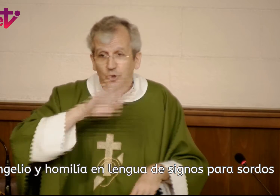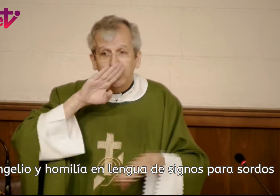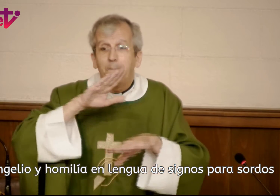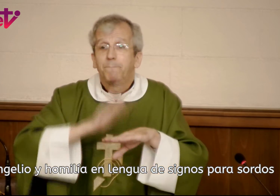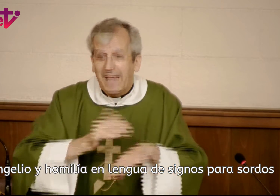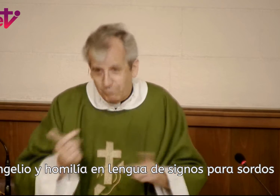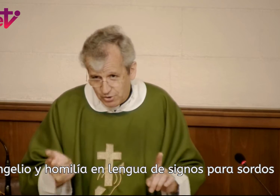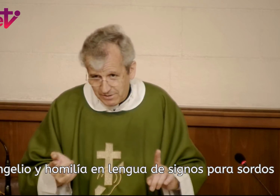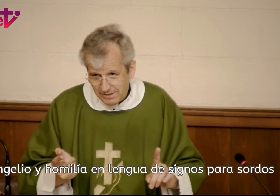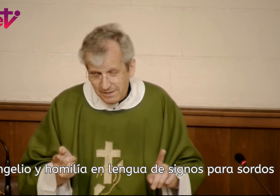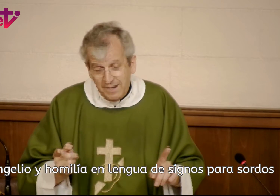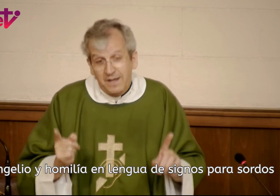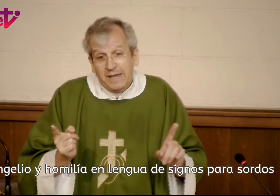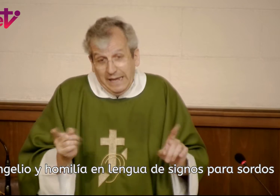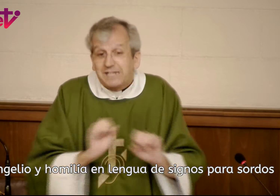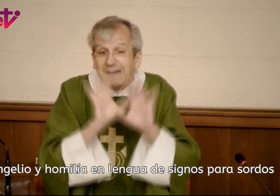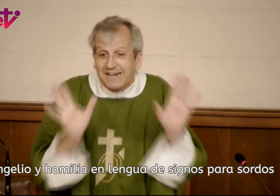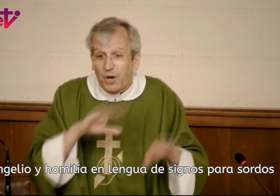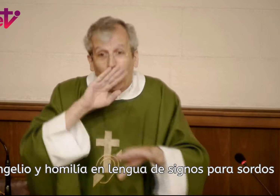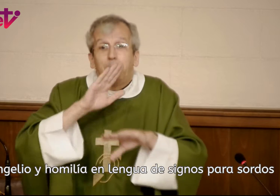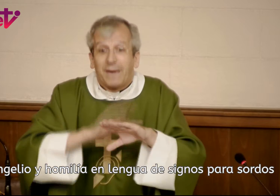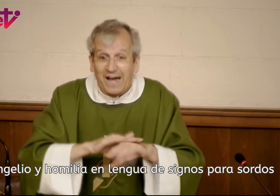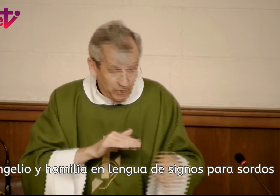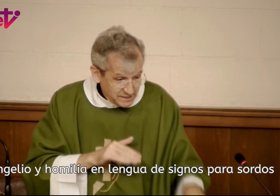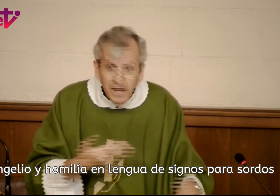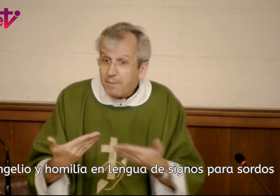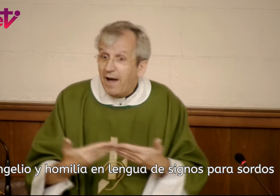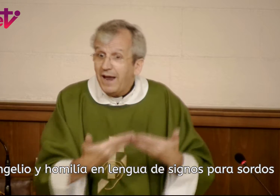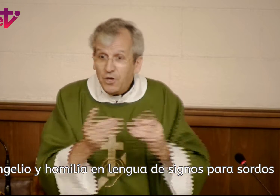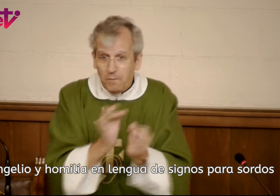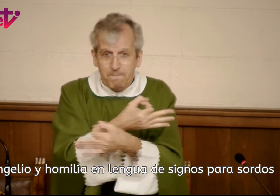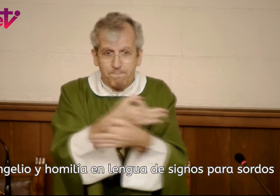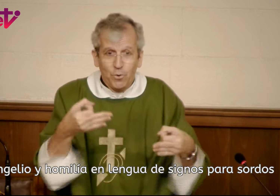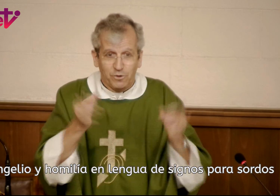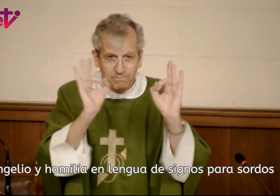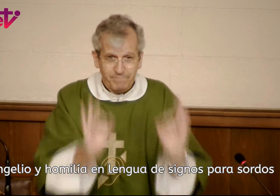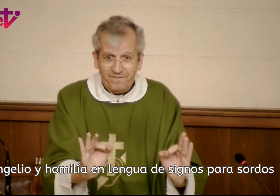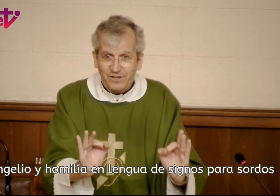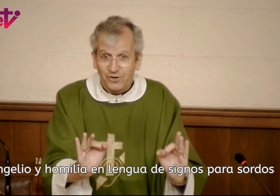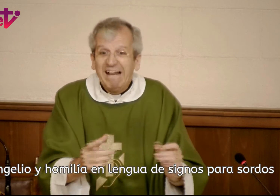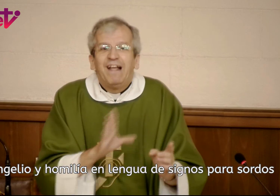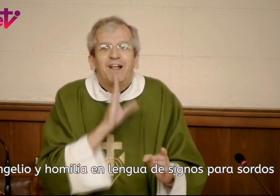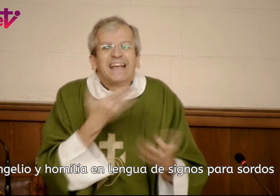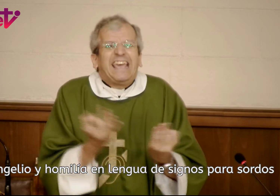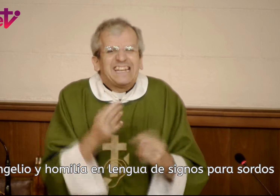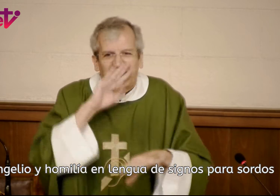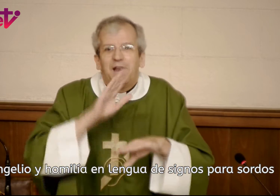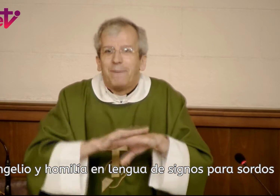nosotros pecamos. Es más claro, pecado, es evangelio puro, perfecto. ¿Qué es el